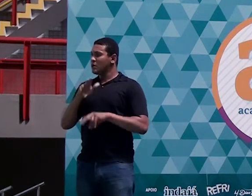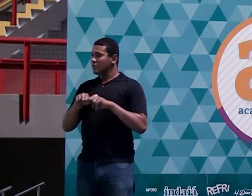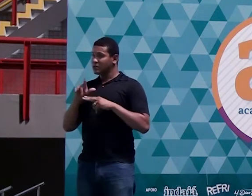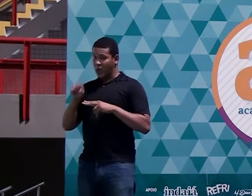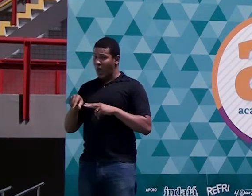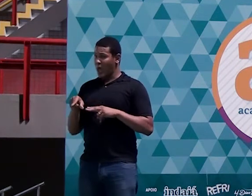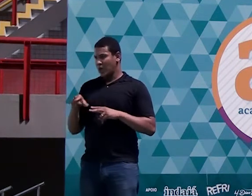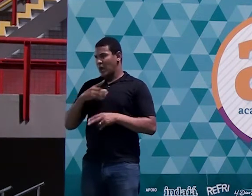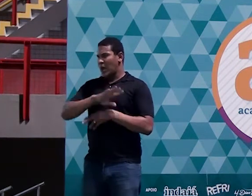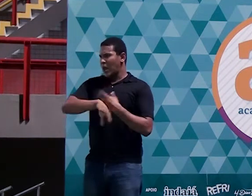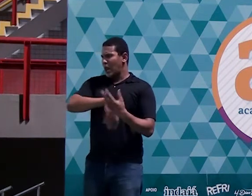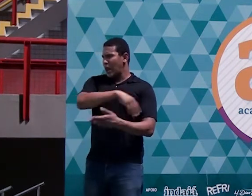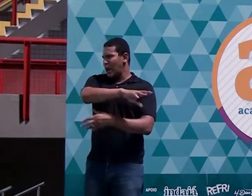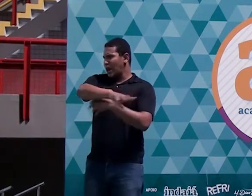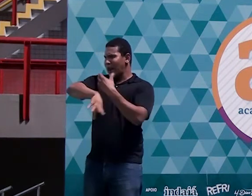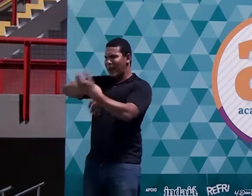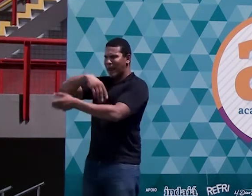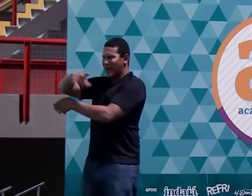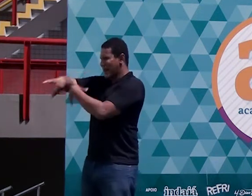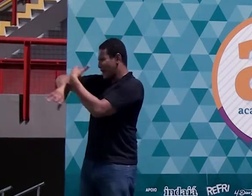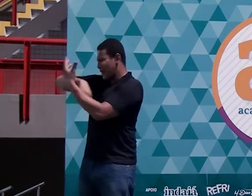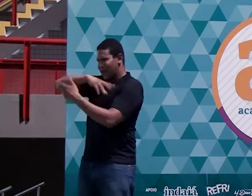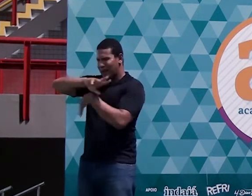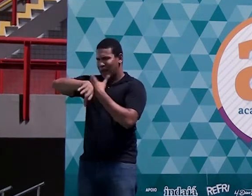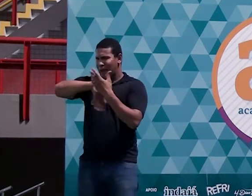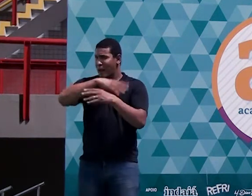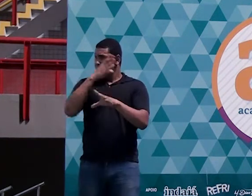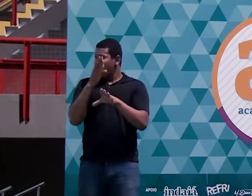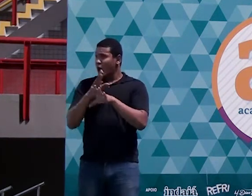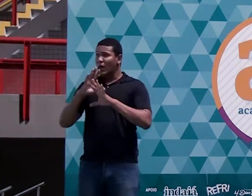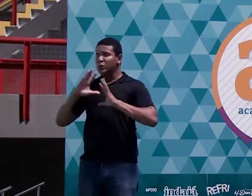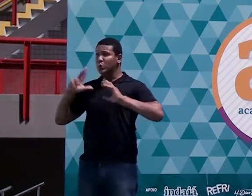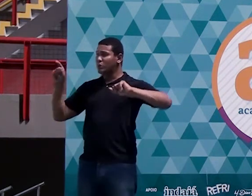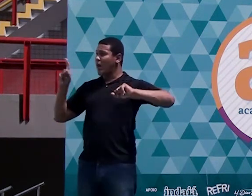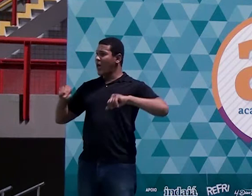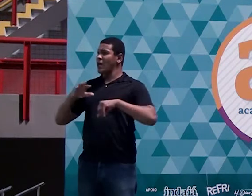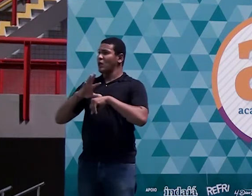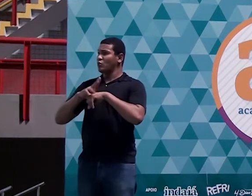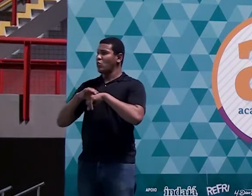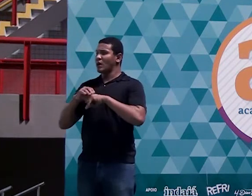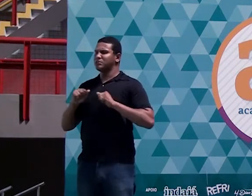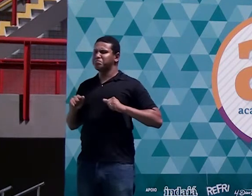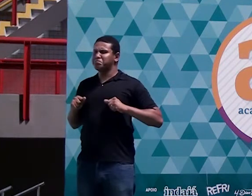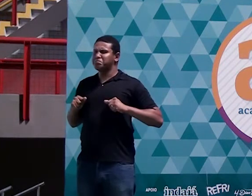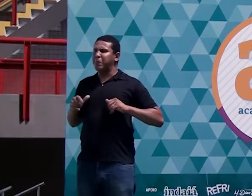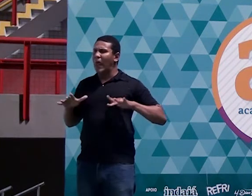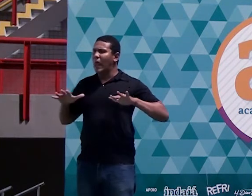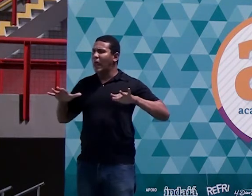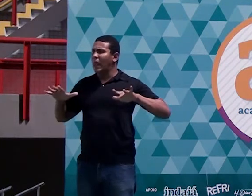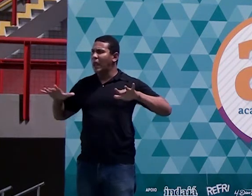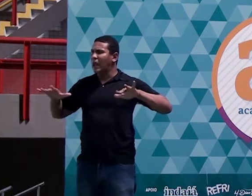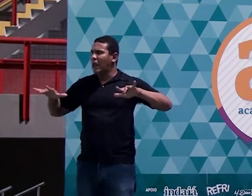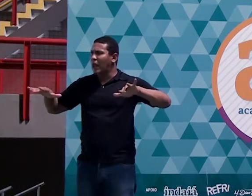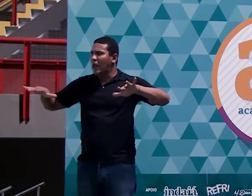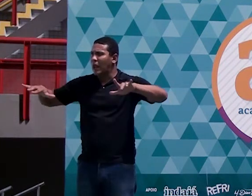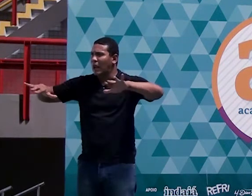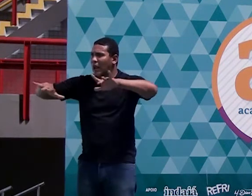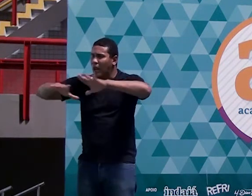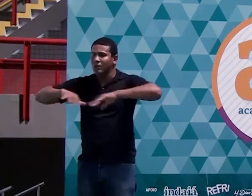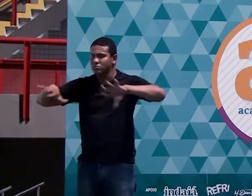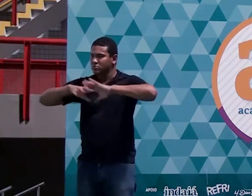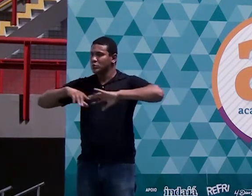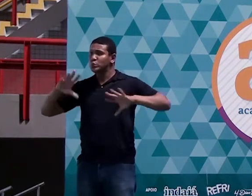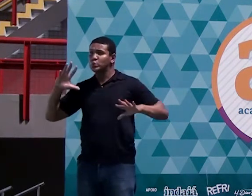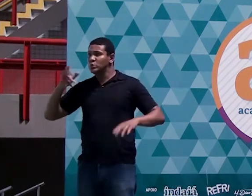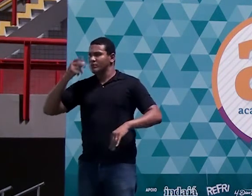extrema confusão, tudo é ruína, pois tudo é atingido e revirado pelo peso e pela grandeza de uma calamidade tão horrível.